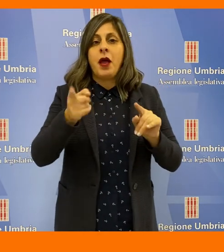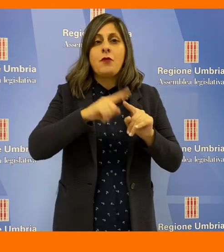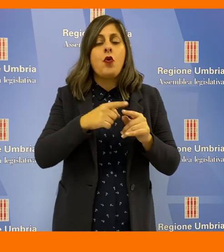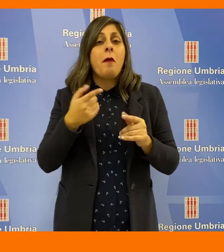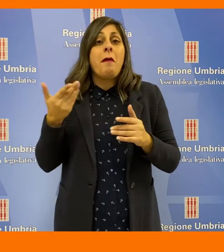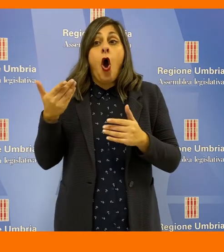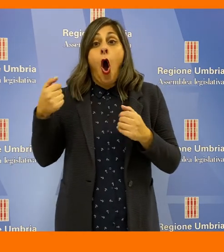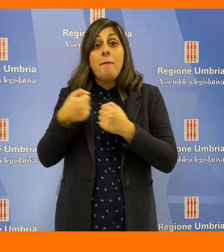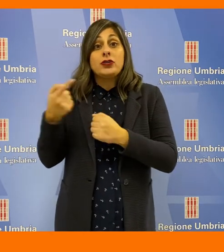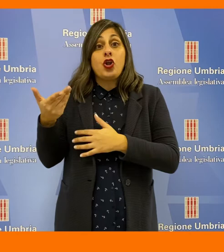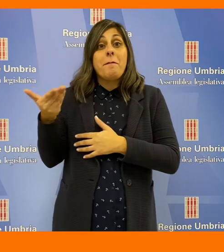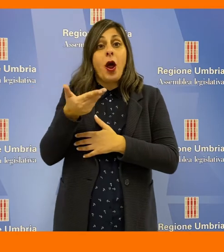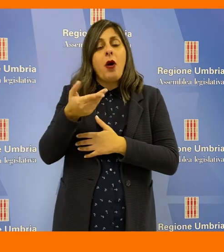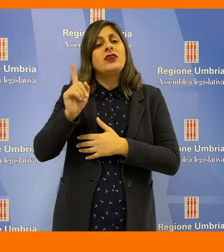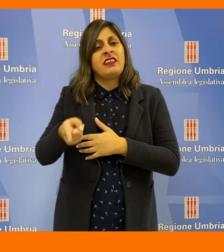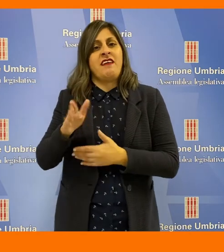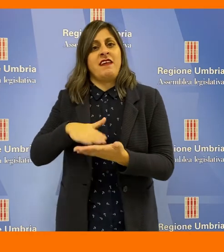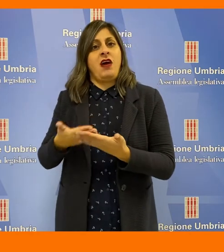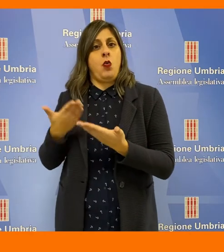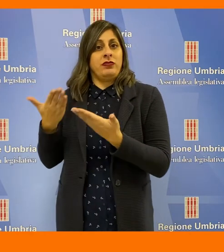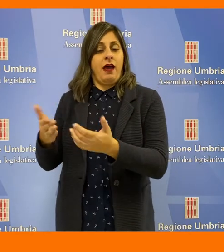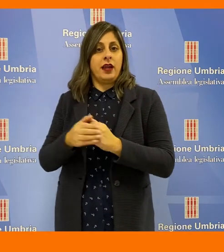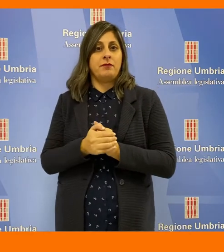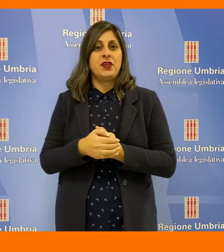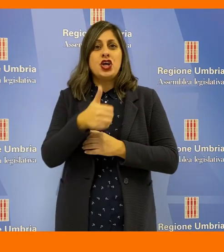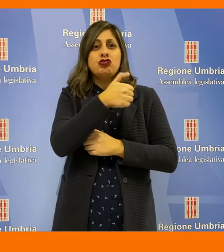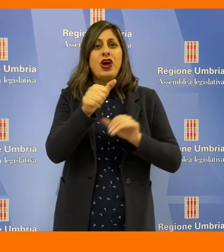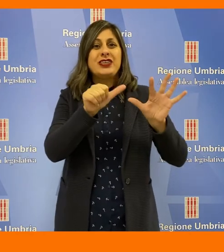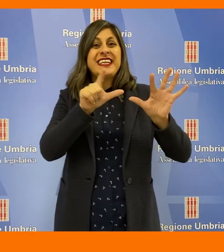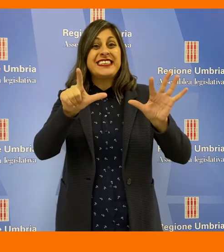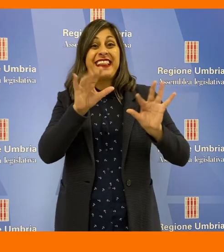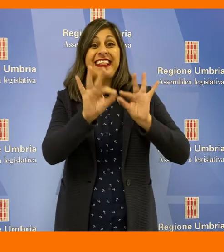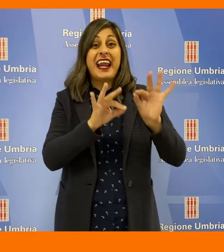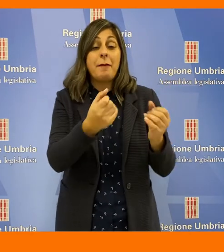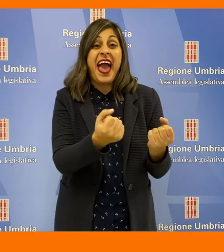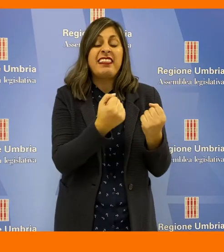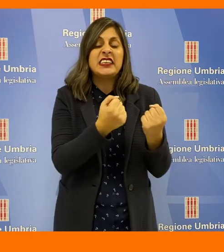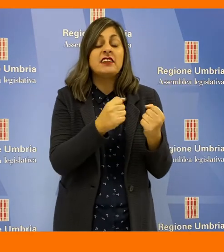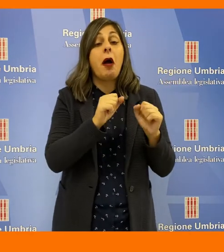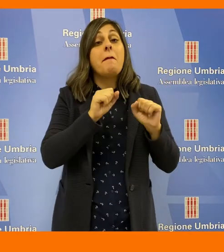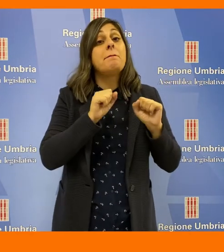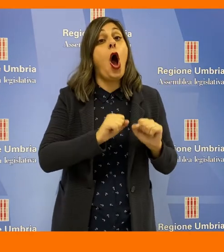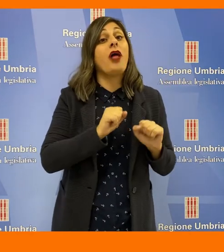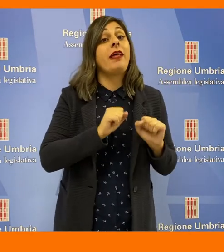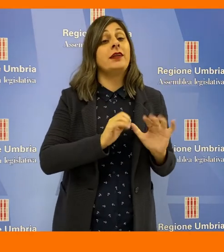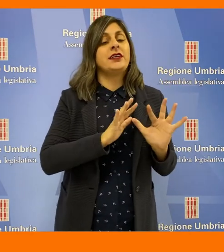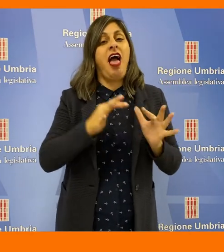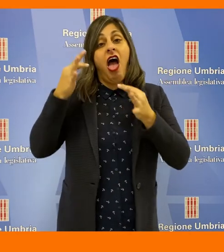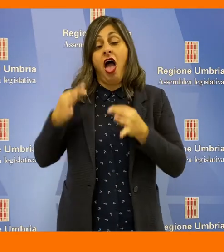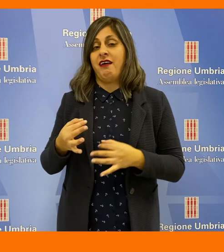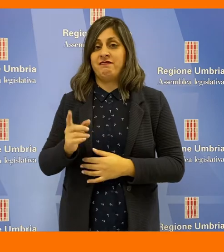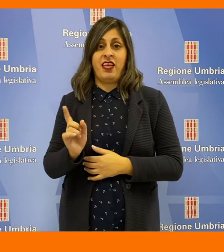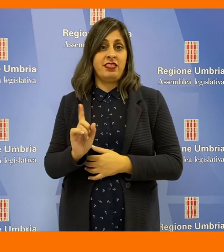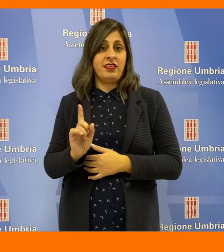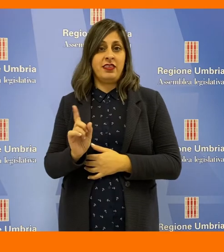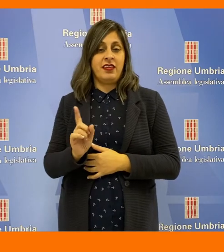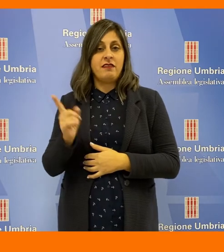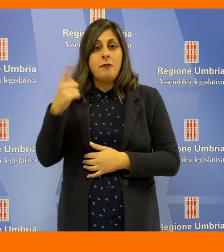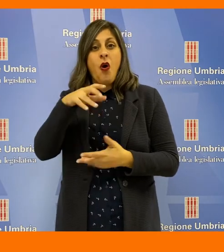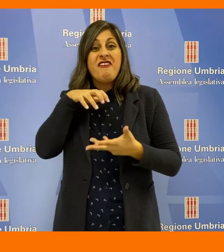alcune criticità e vanno valutate le soluzioni proposte dalle opposizioni. Le 167 terapie intensive sono